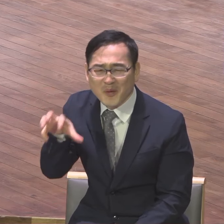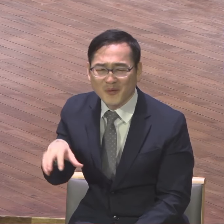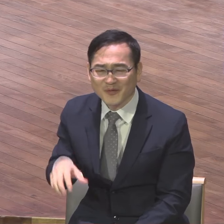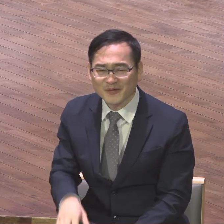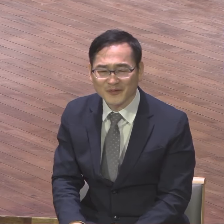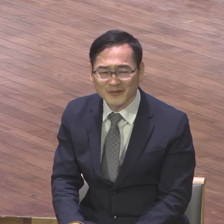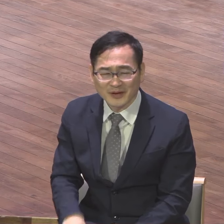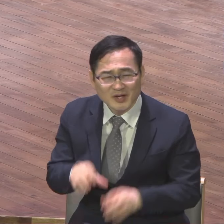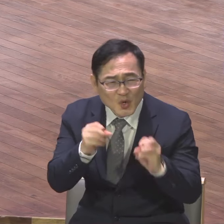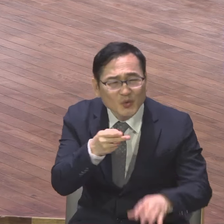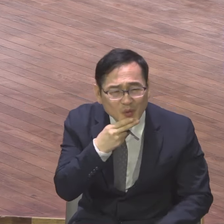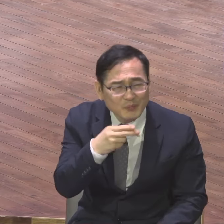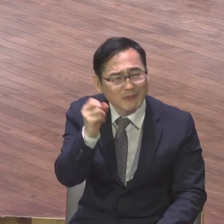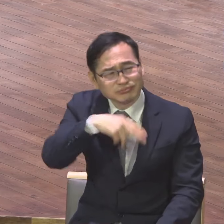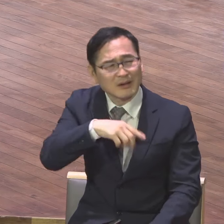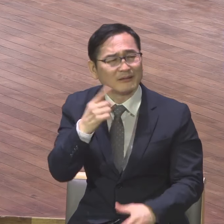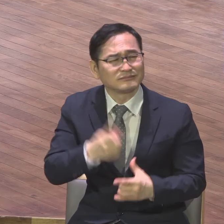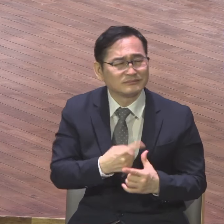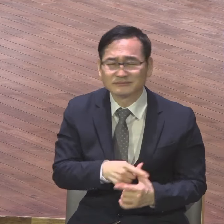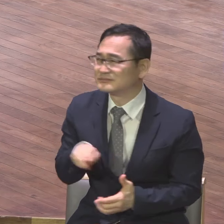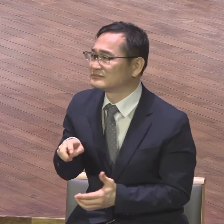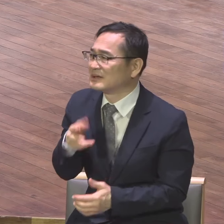좋아가지고 맨날 그렇게.